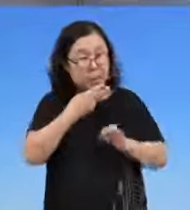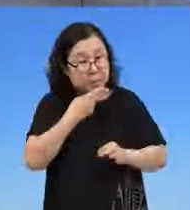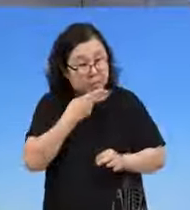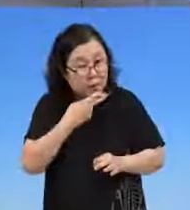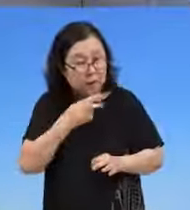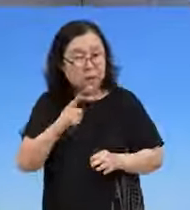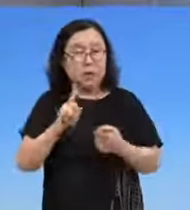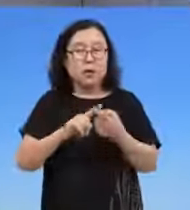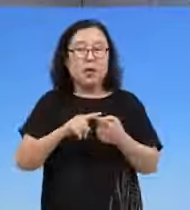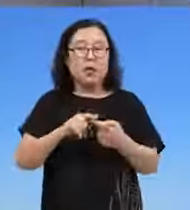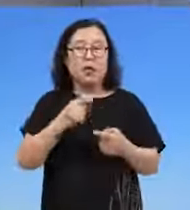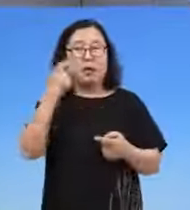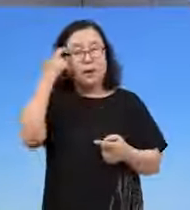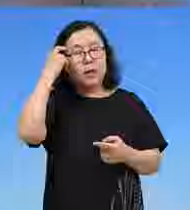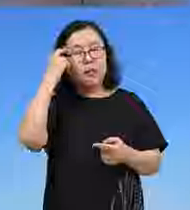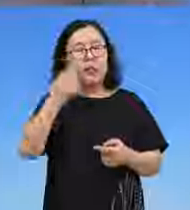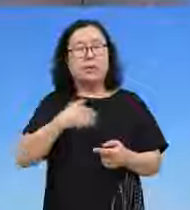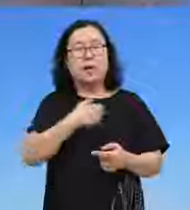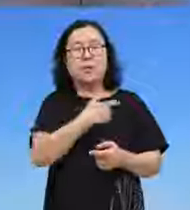너무 슬퍼요.